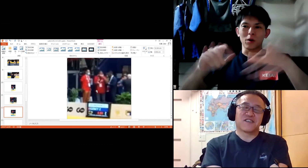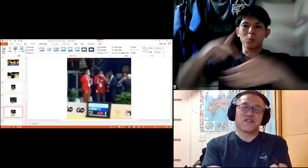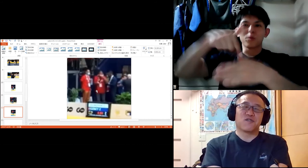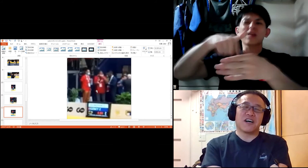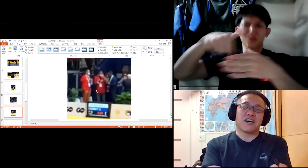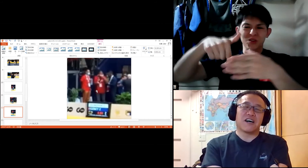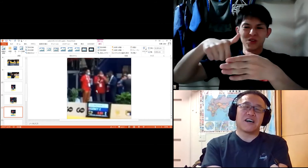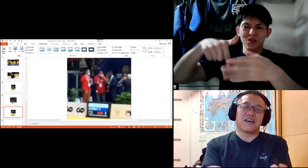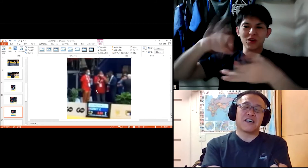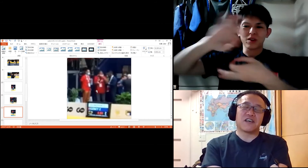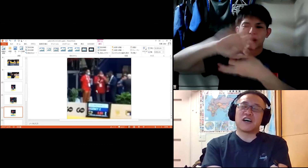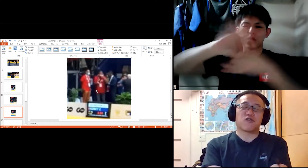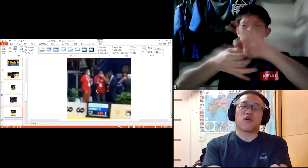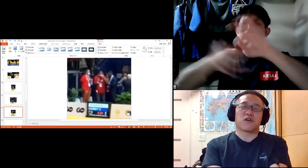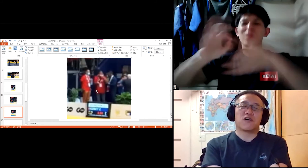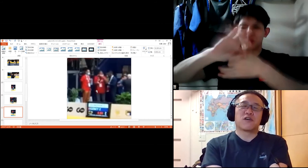今日は、